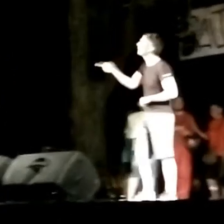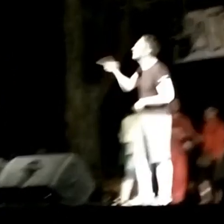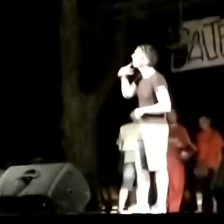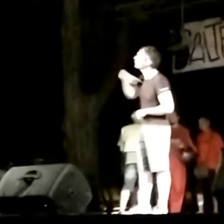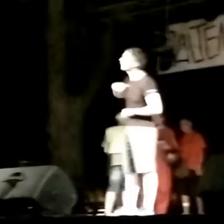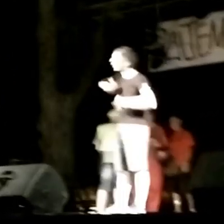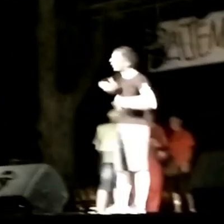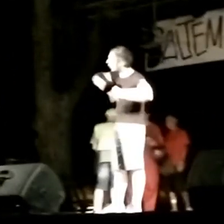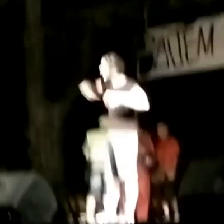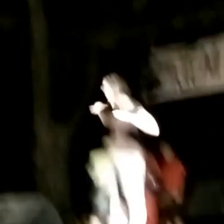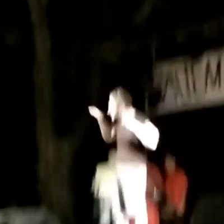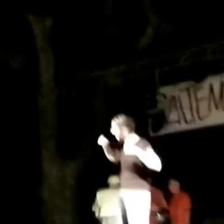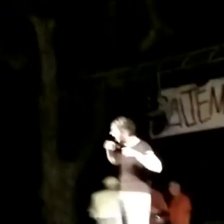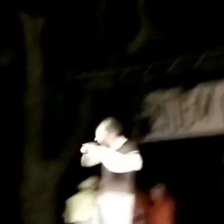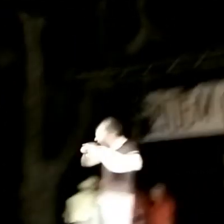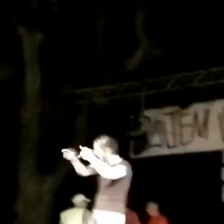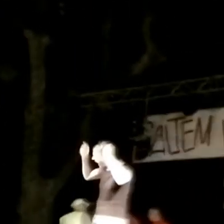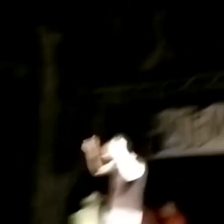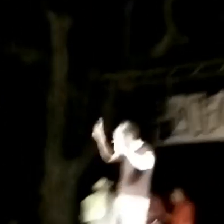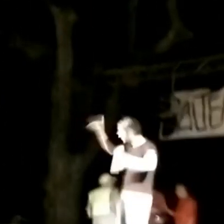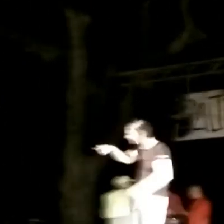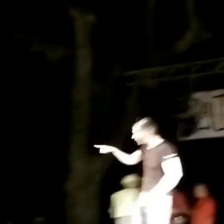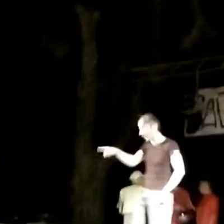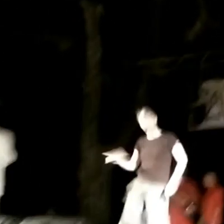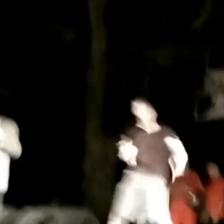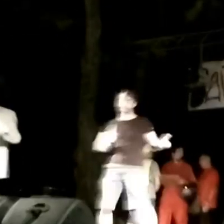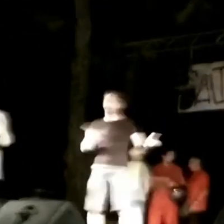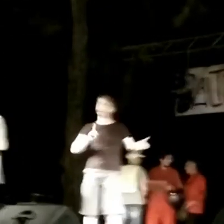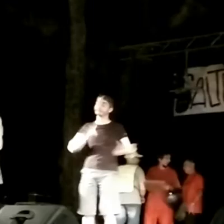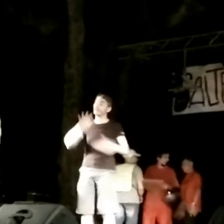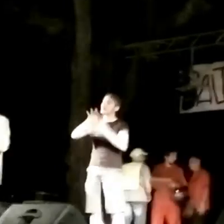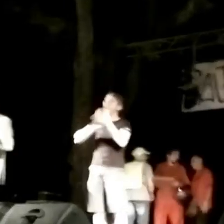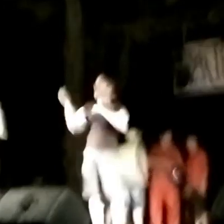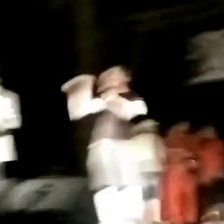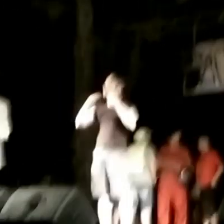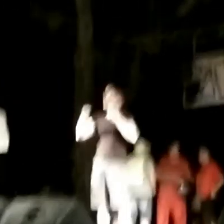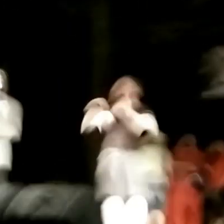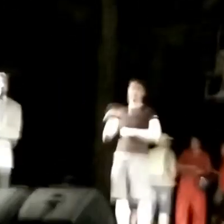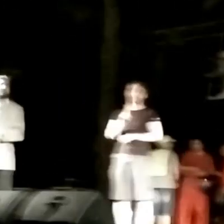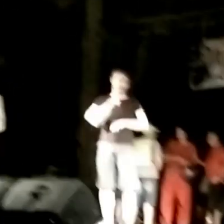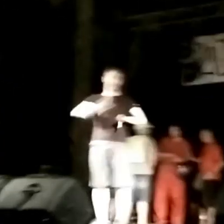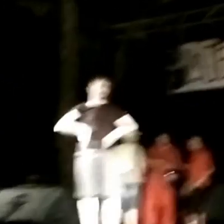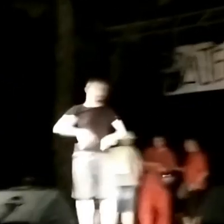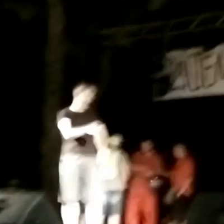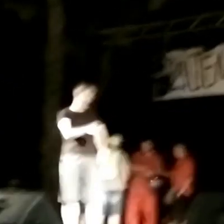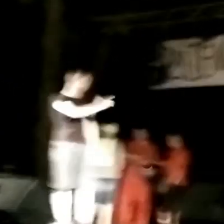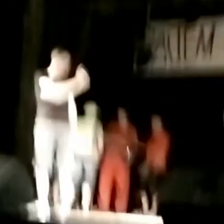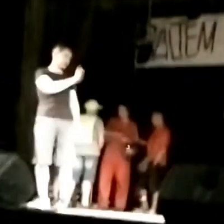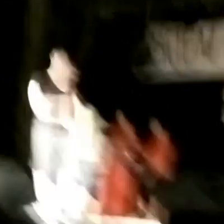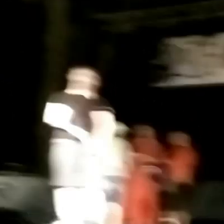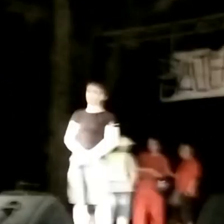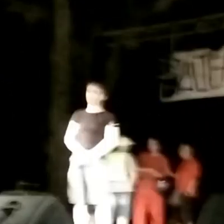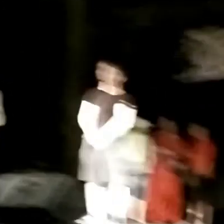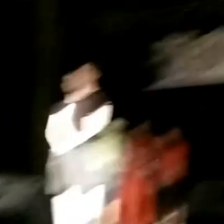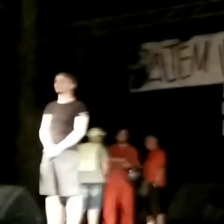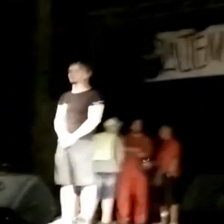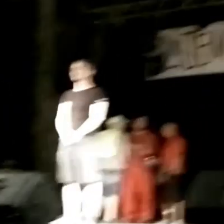vaga. No, evidentment això és Barcelona Activa i Barcelona Activa no permet ni baixes